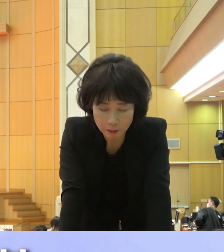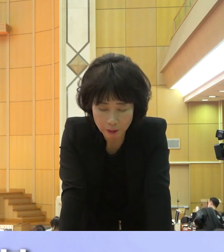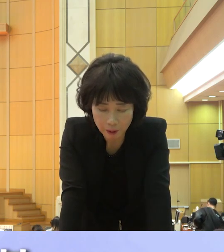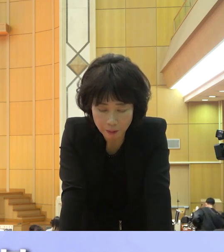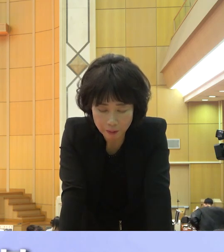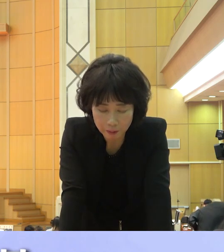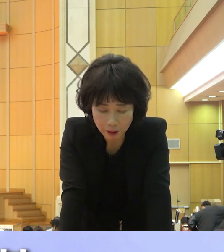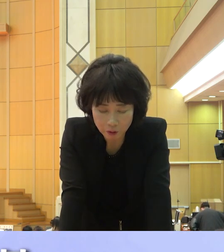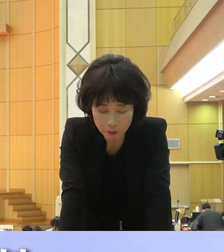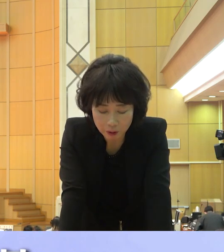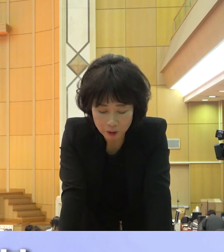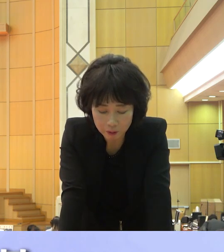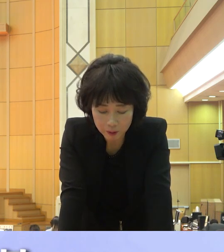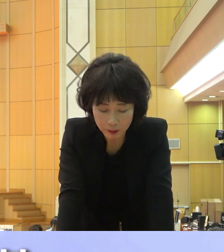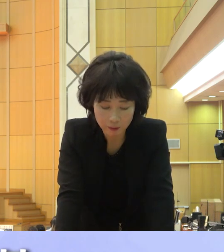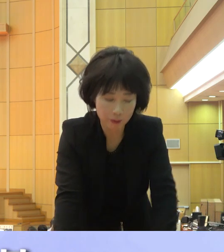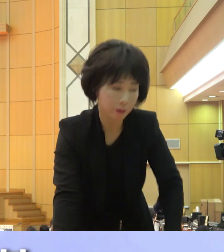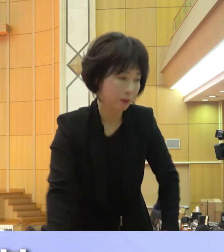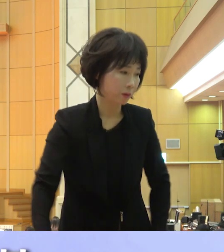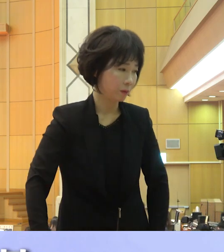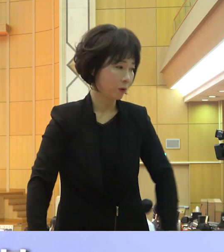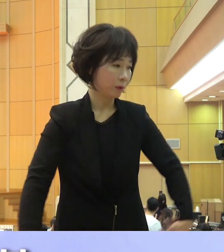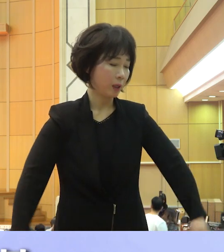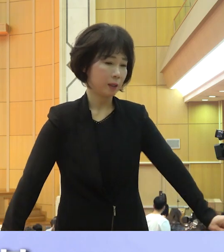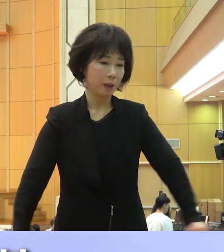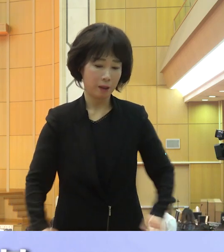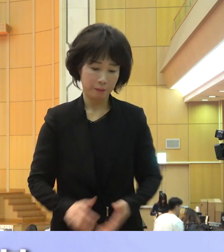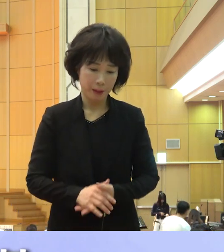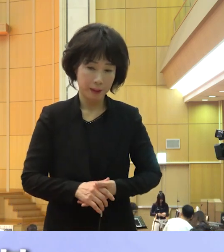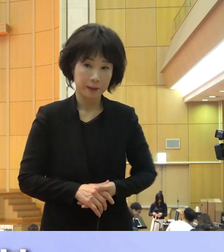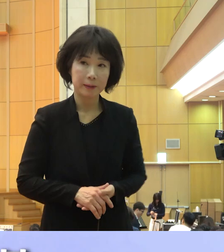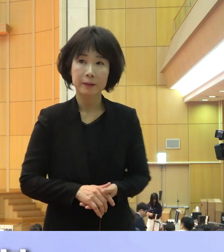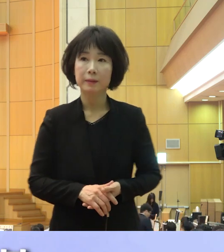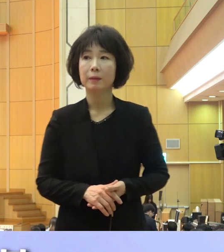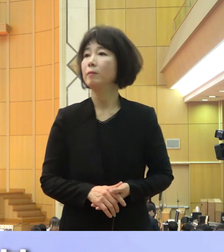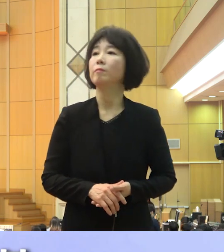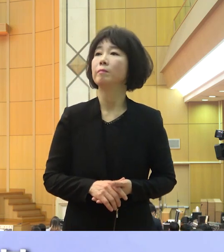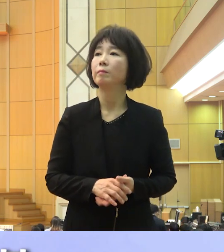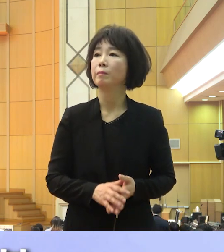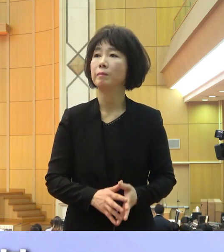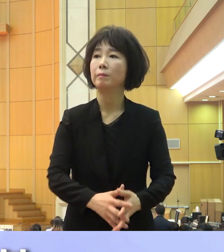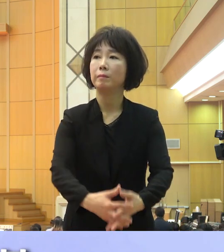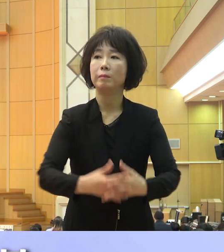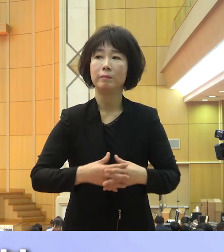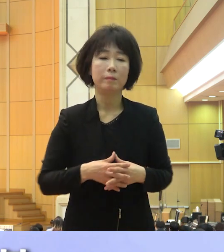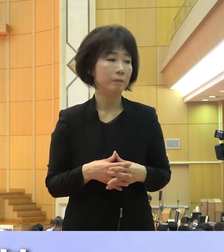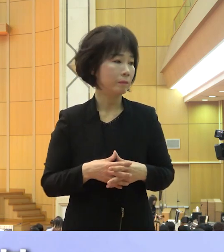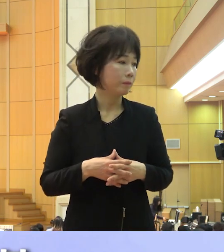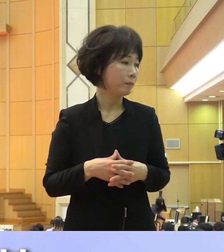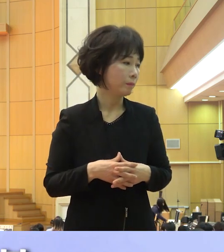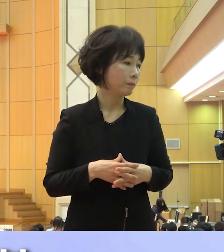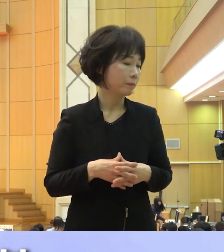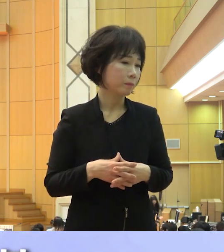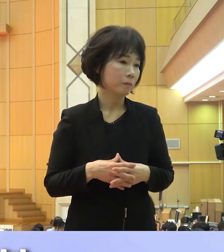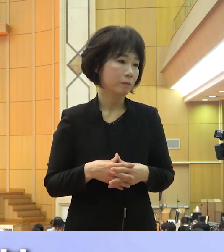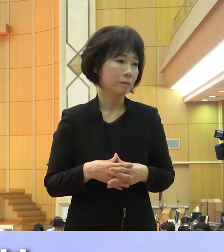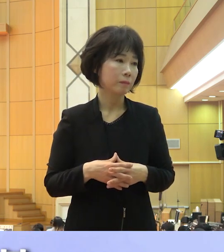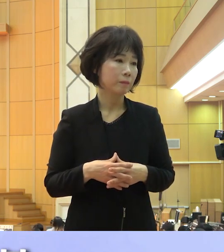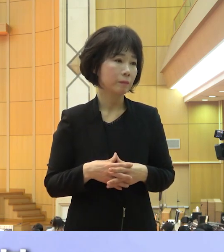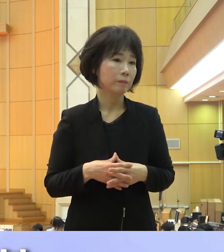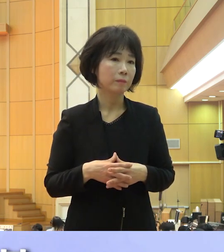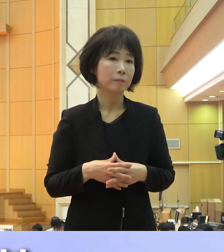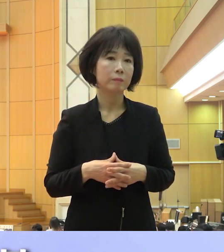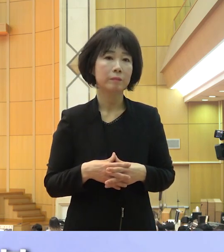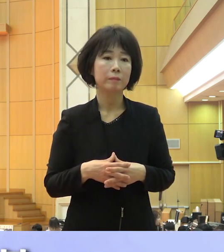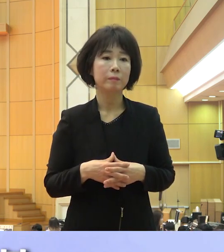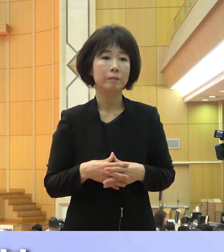거두게 하옵소서. 예수님의 이름으로 기도하옵나이다. 아멘. 찬양에 따라서 예물 드리도록